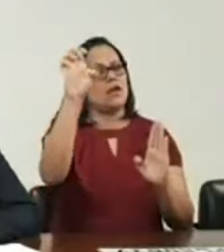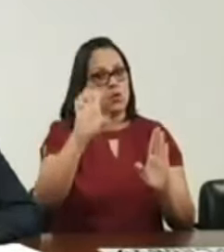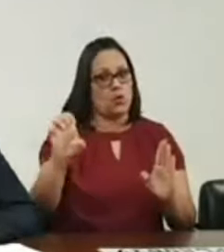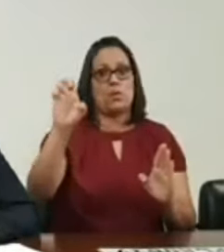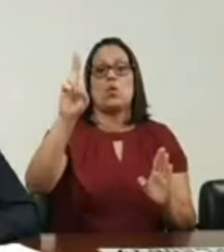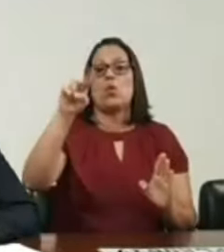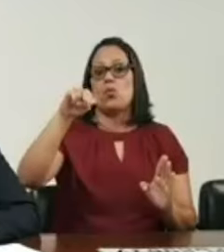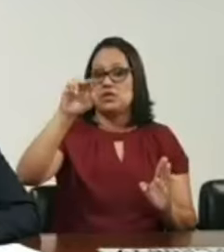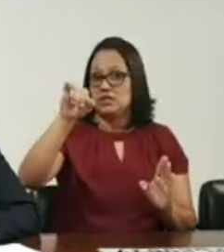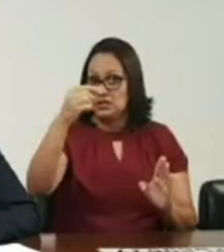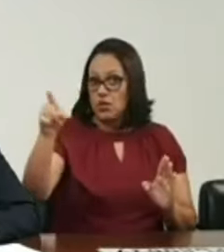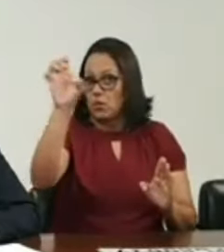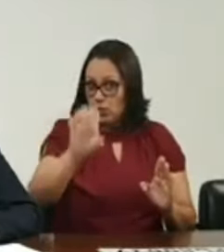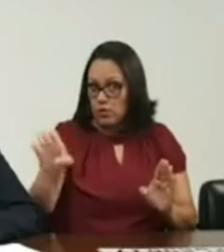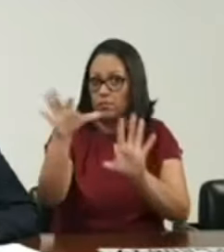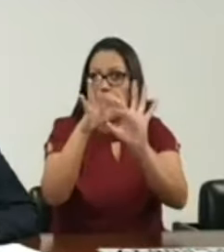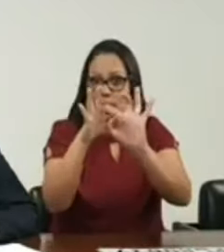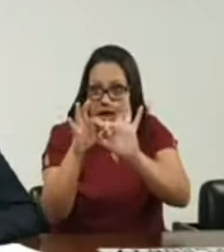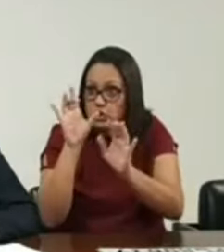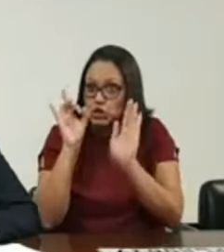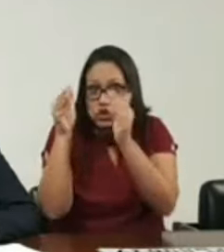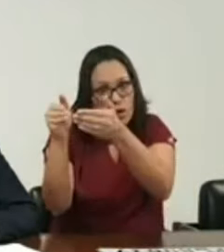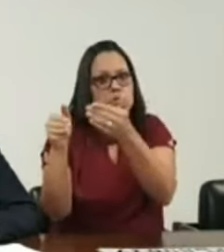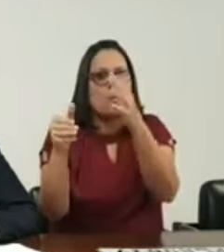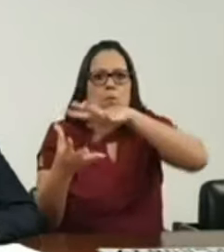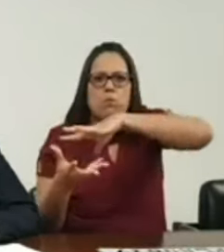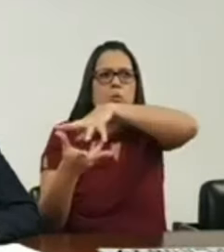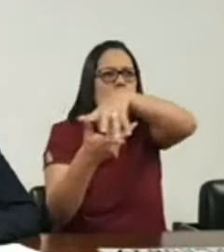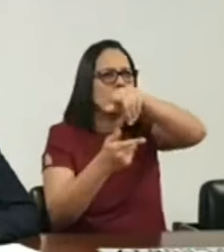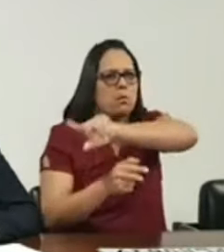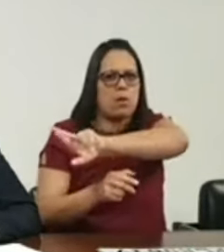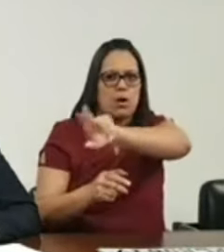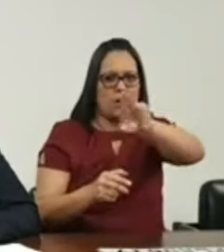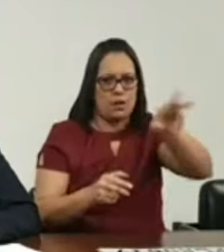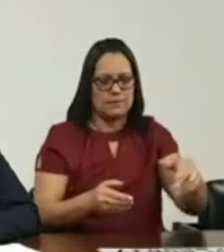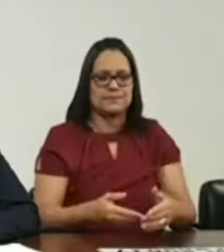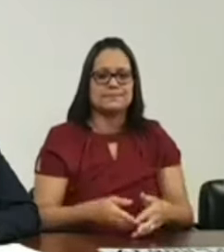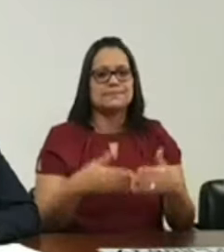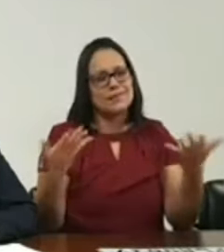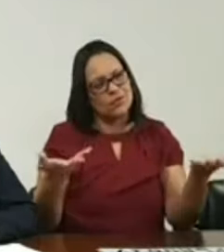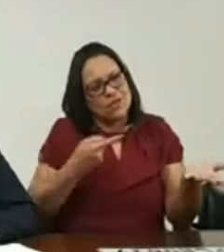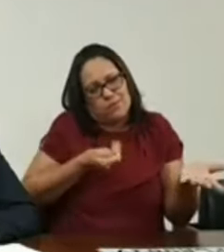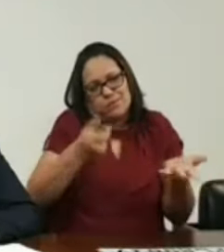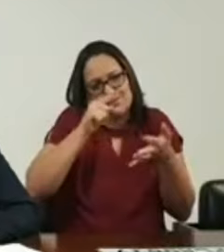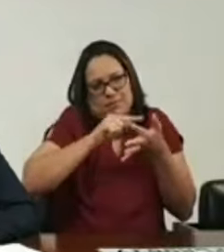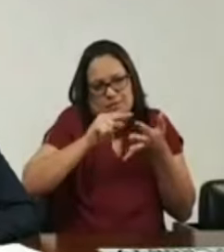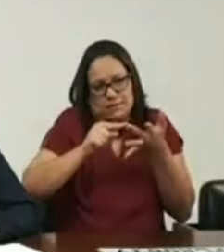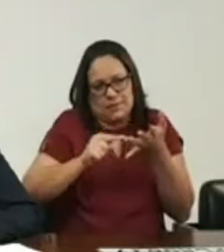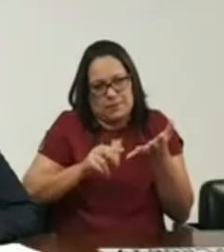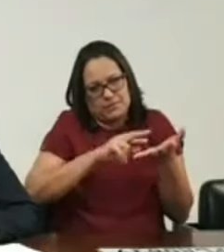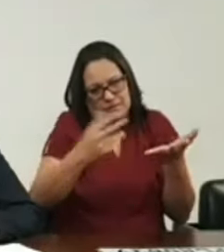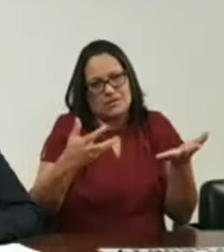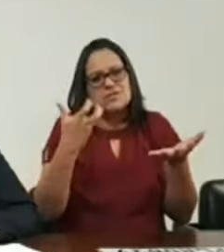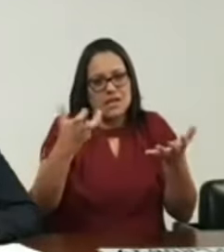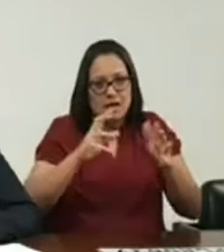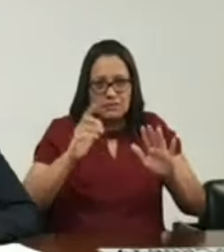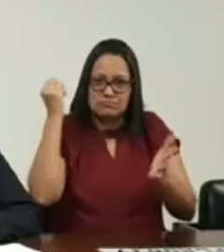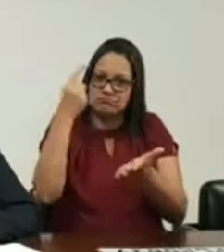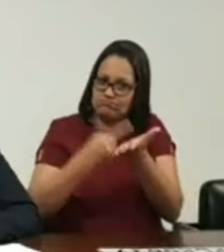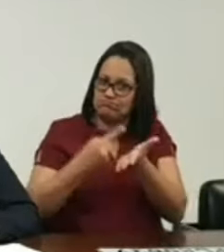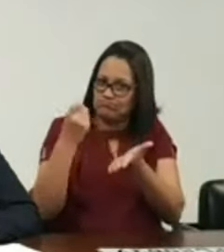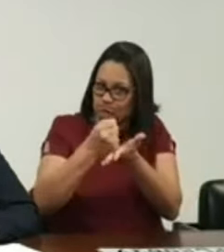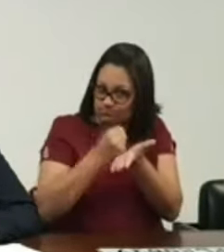de todo o resto do mundo. Né? Então, diante dessas vantagens, vamos fazer tudo para que o acordo entre em vigor